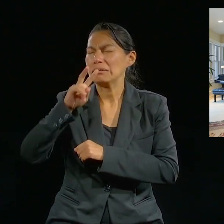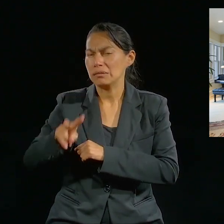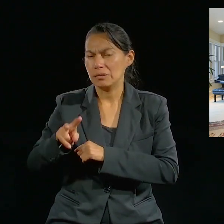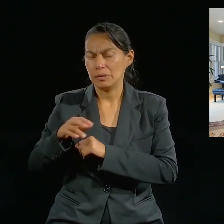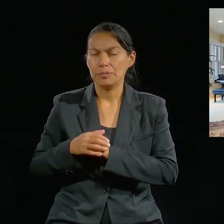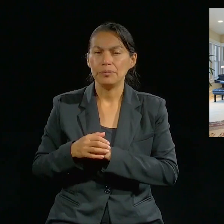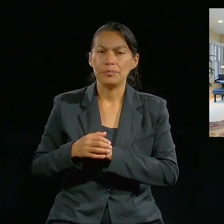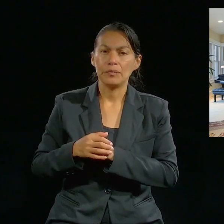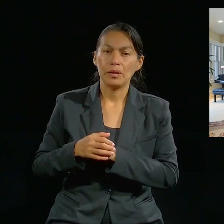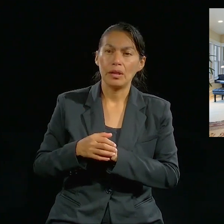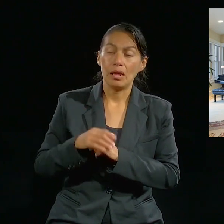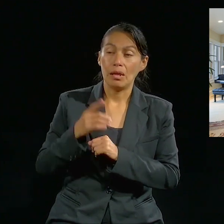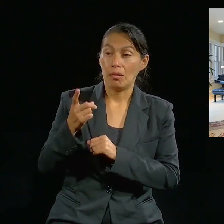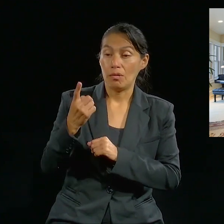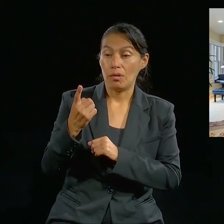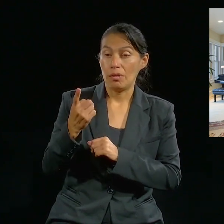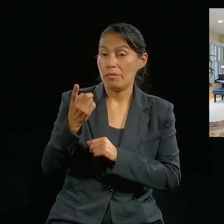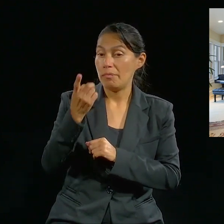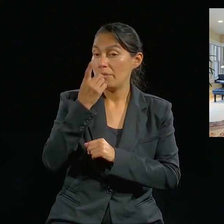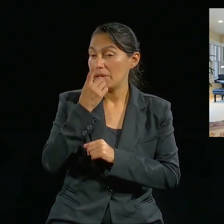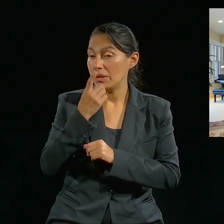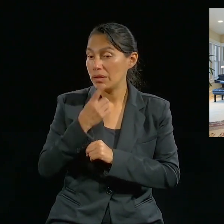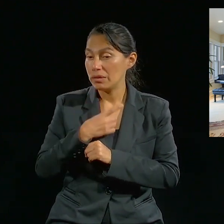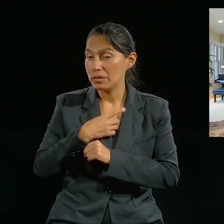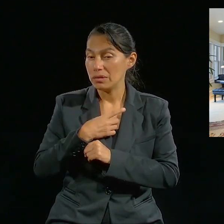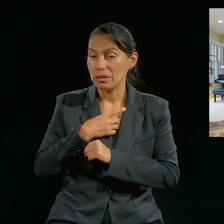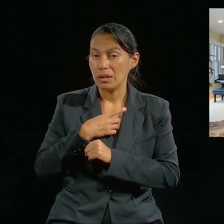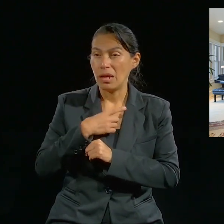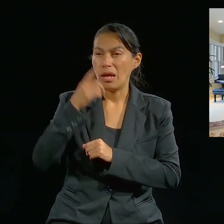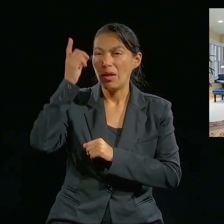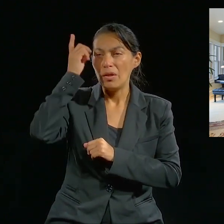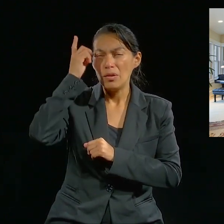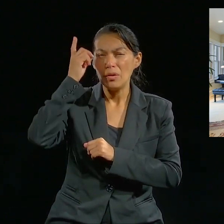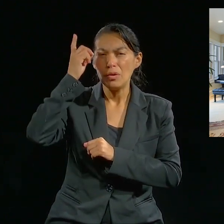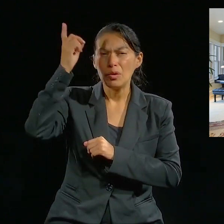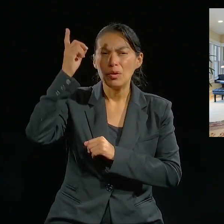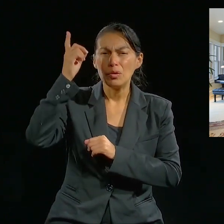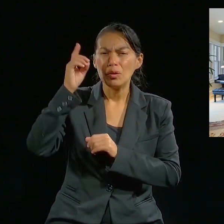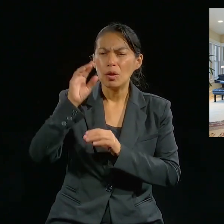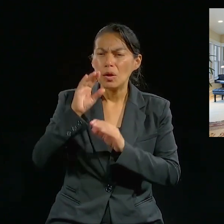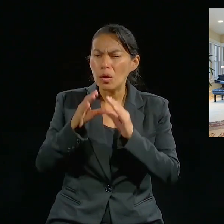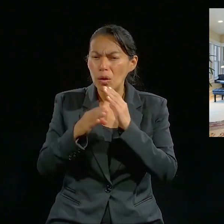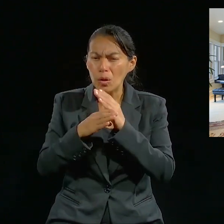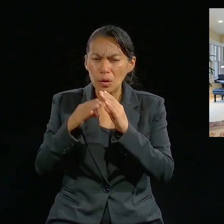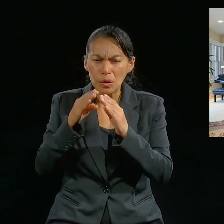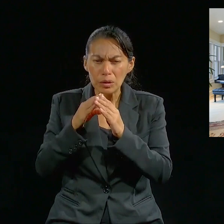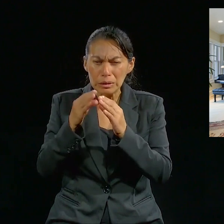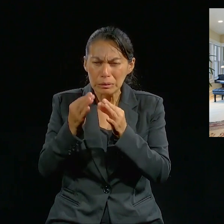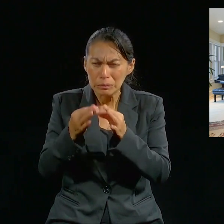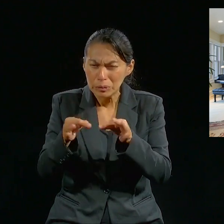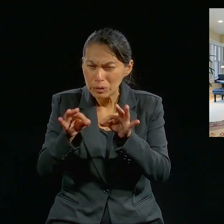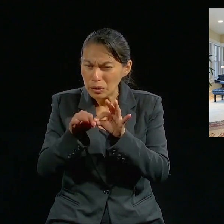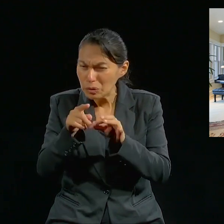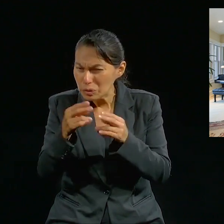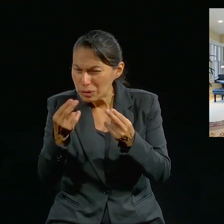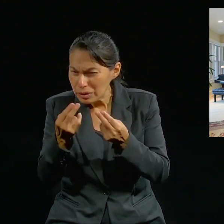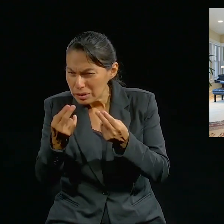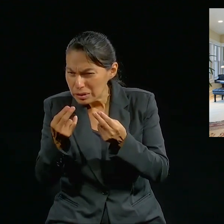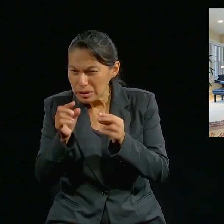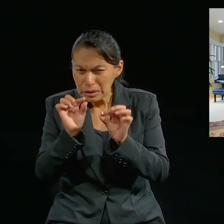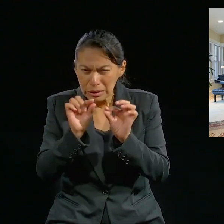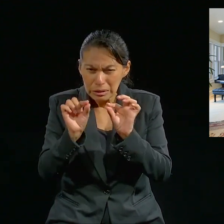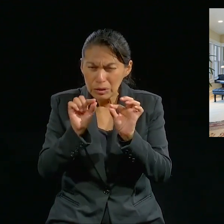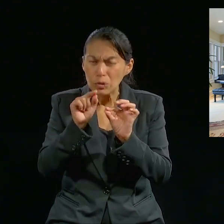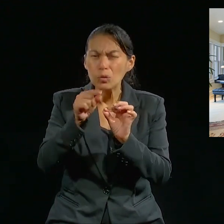recuerdo de una de ellas era que me decía, Dios es un Dios detallista y las cosas que tú necesites